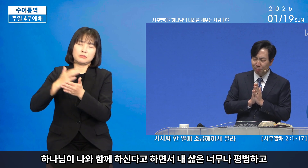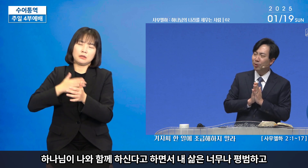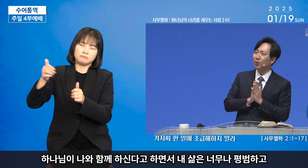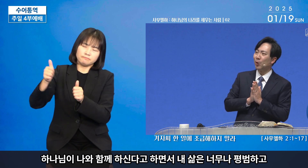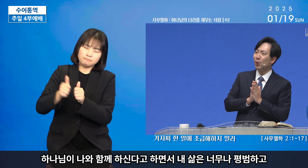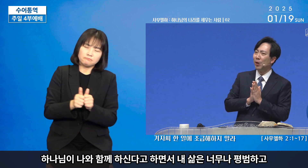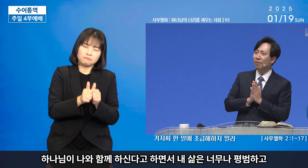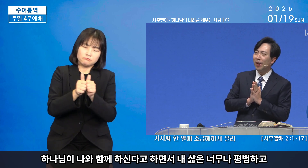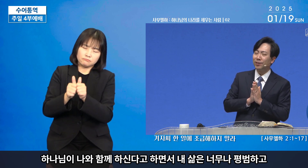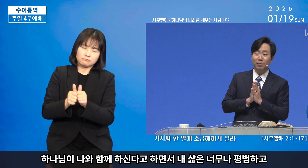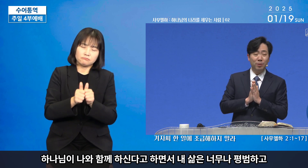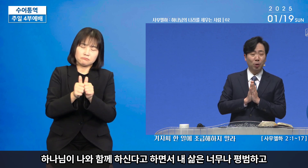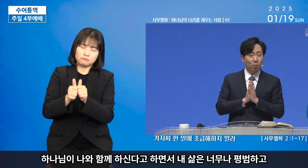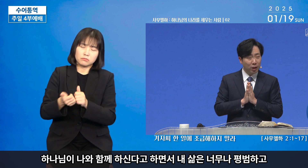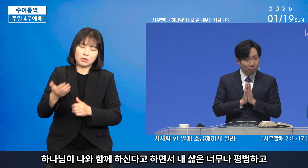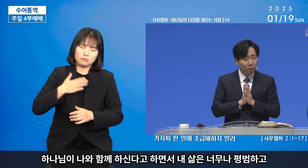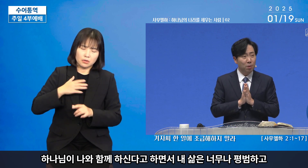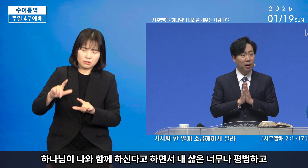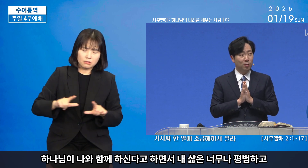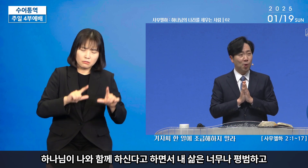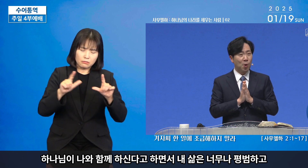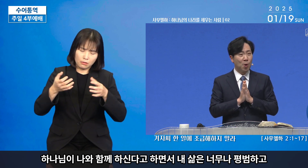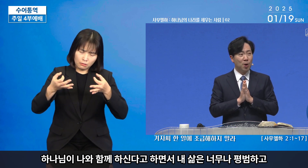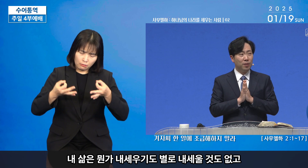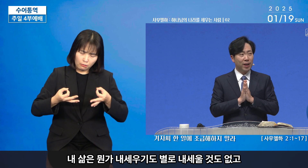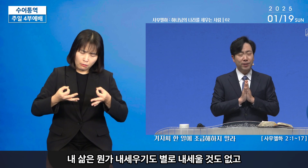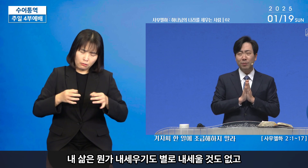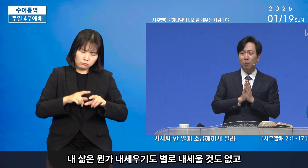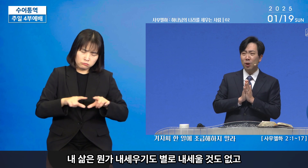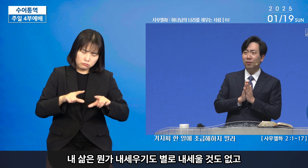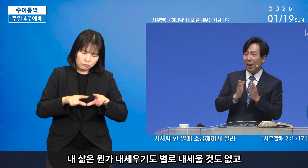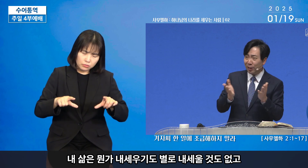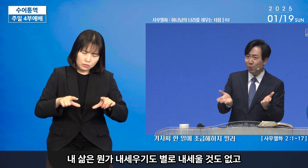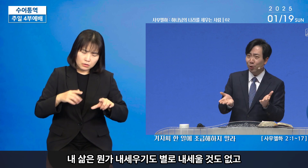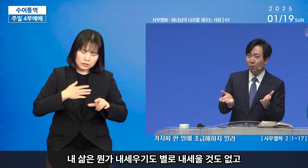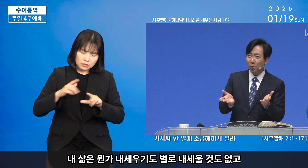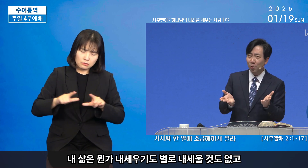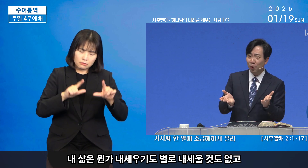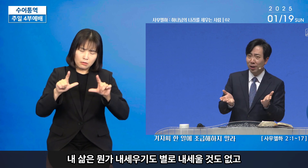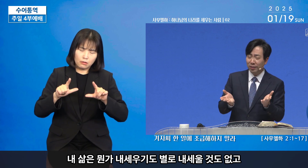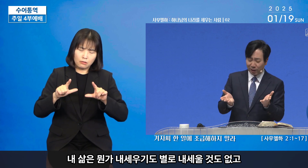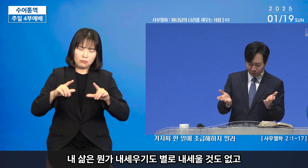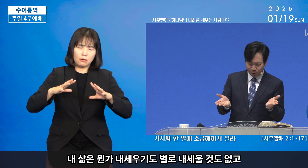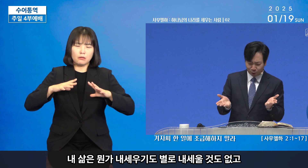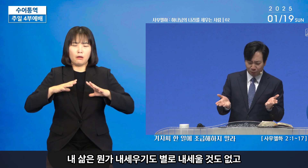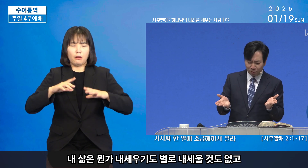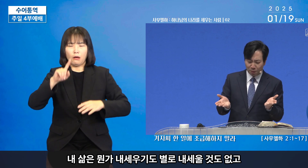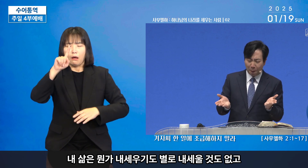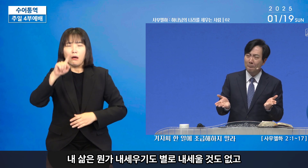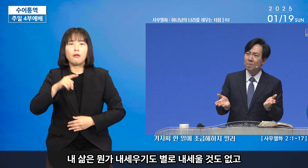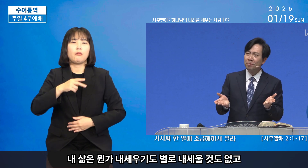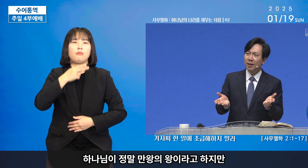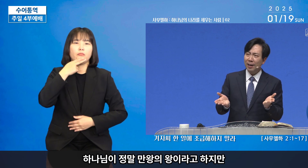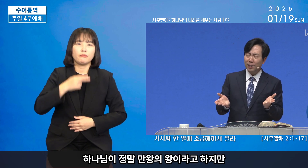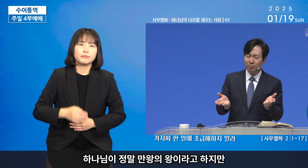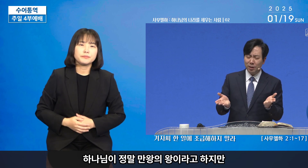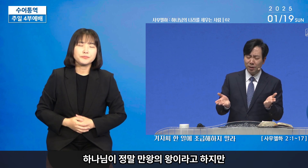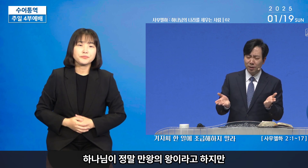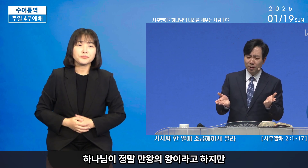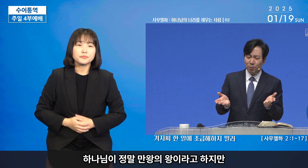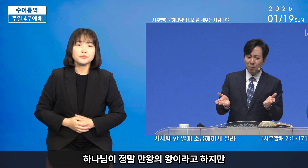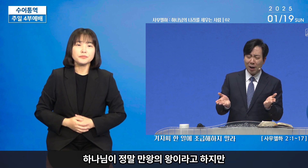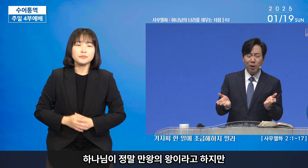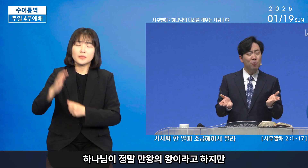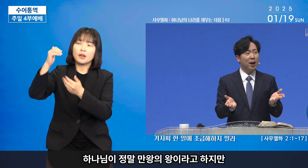하신다고 하면서 내 삶은 너무나 평범하고 내 삶은 뭔가 내세우기도 별로 내세울 것도 없고